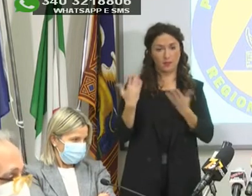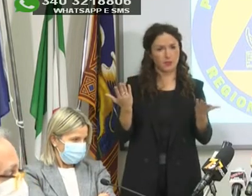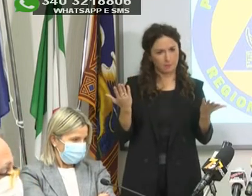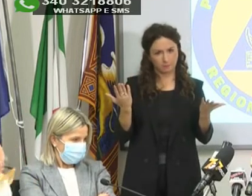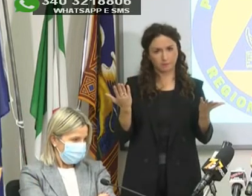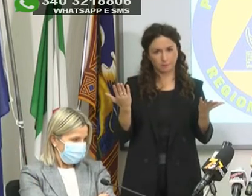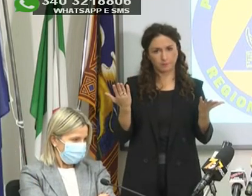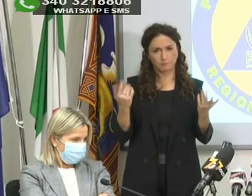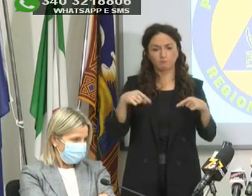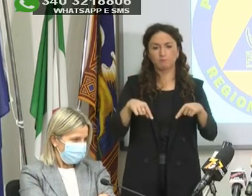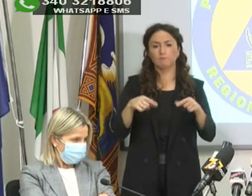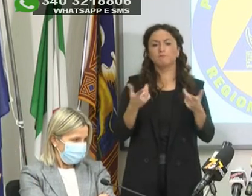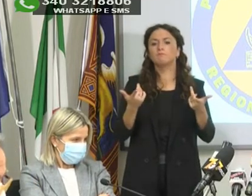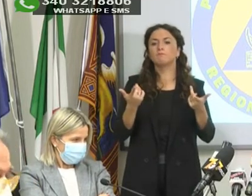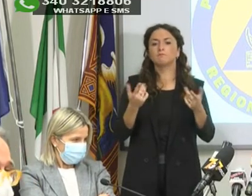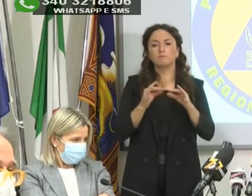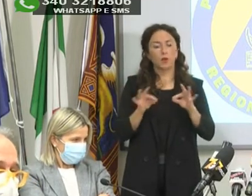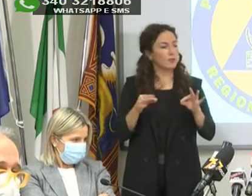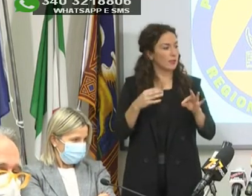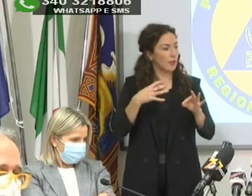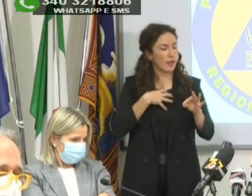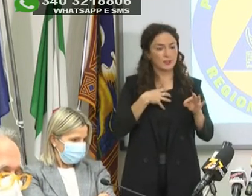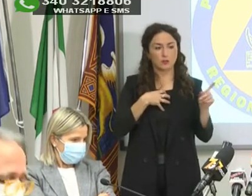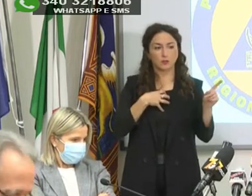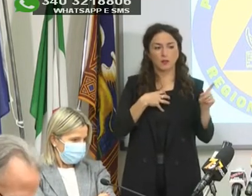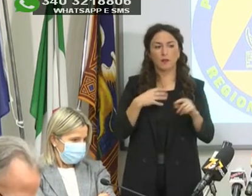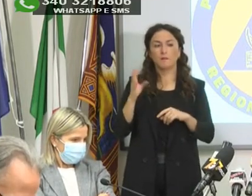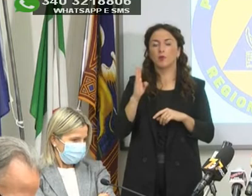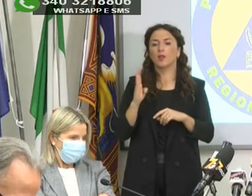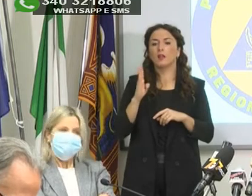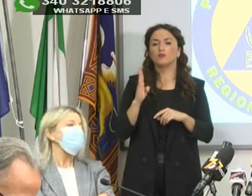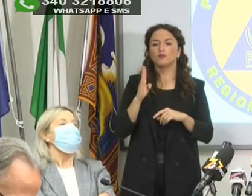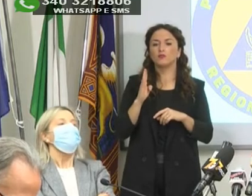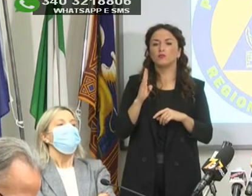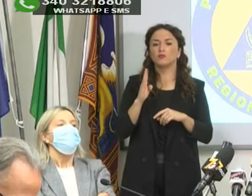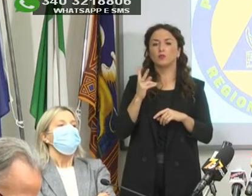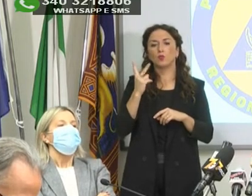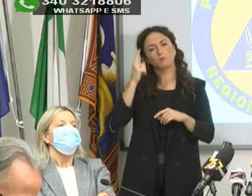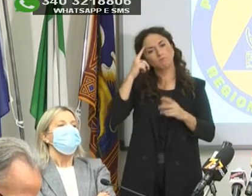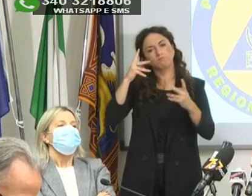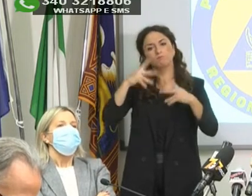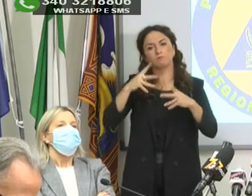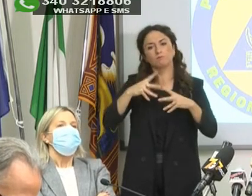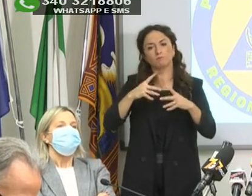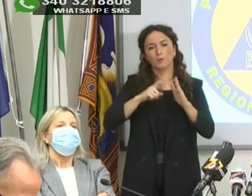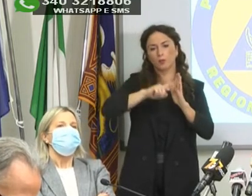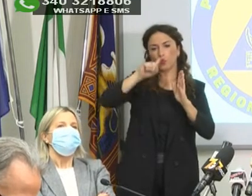oggi sono a disposizione gli assessori e l'assessore Bottacini dirà in particolar modo due ragionamenti sulle